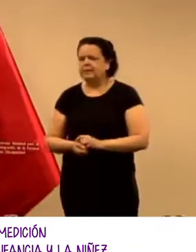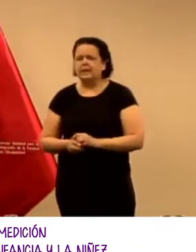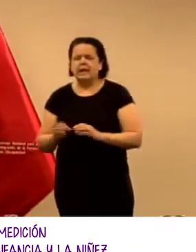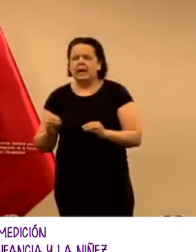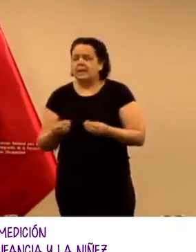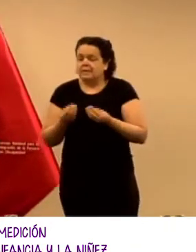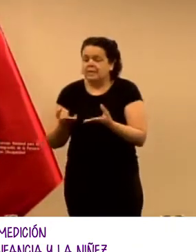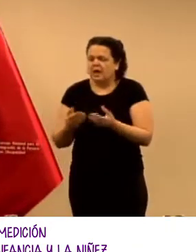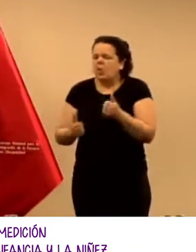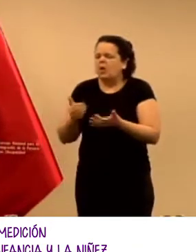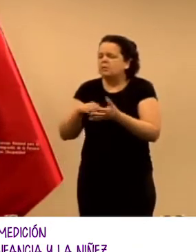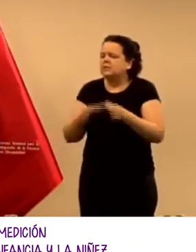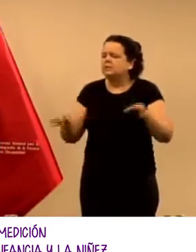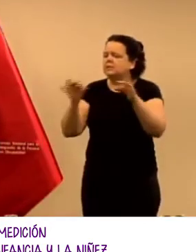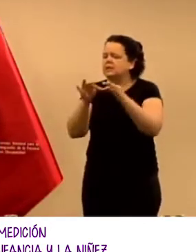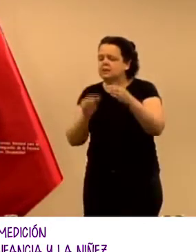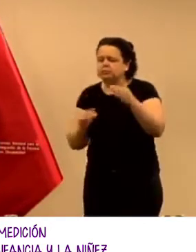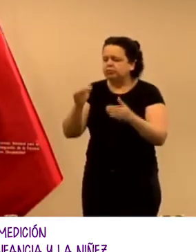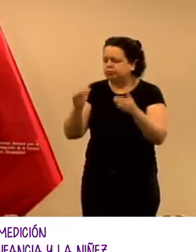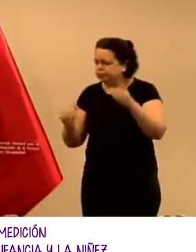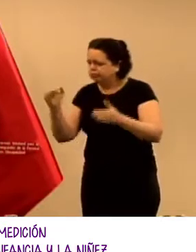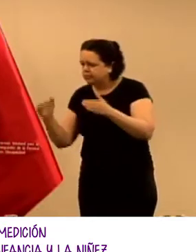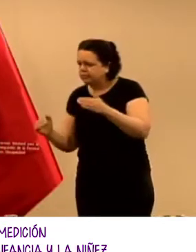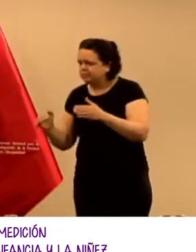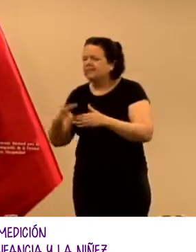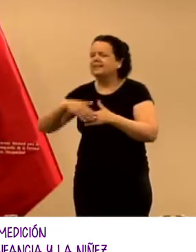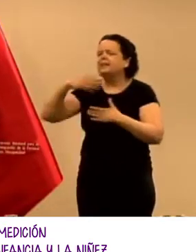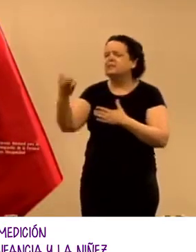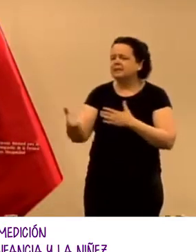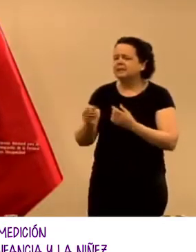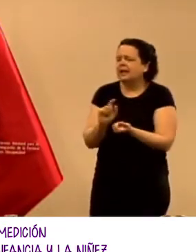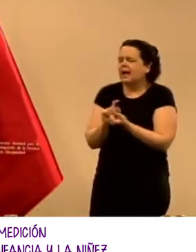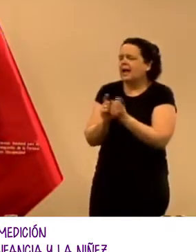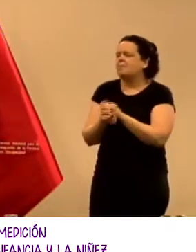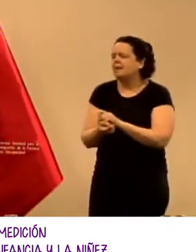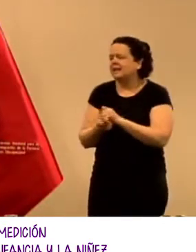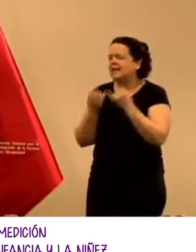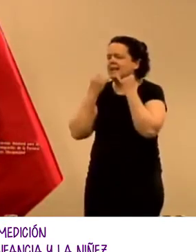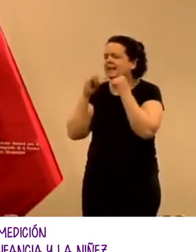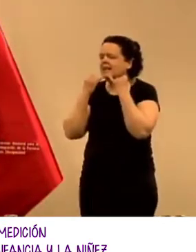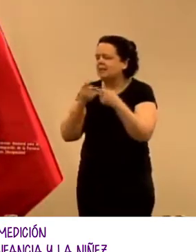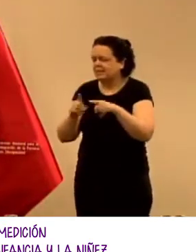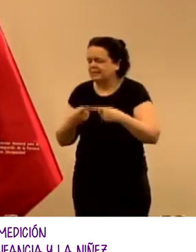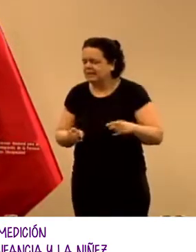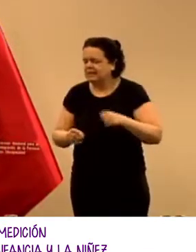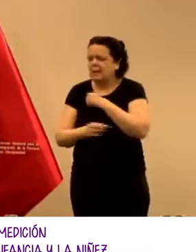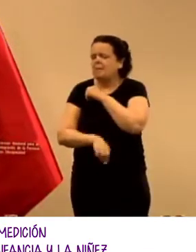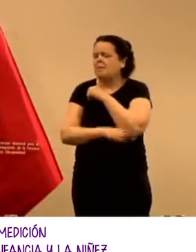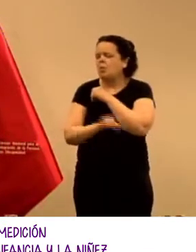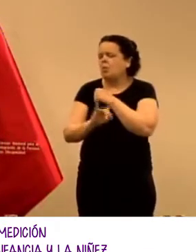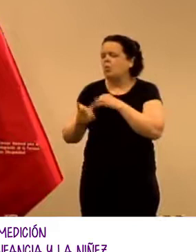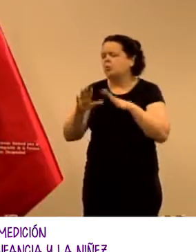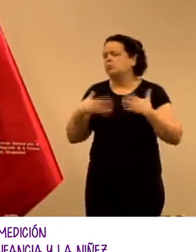analíticas del módulo y finalmente traducirlo a diferentes idiomas para ser usado en diferentes países, en diferentes regiones